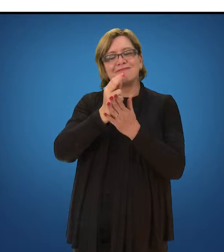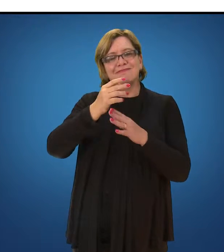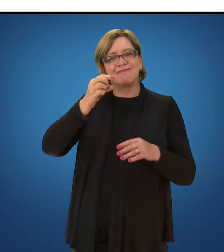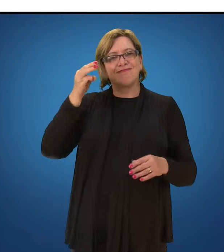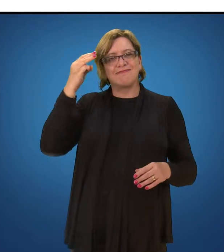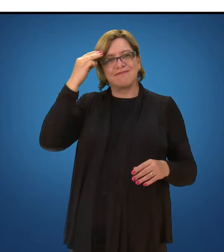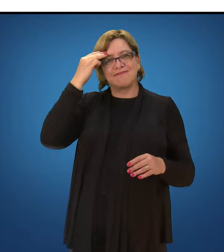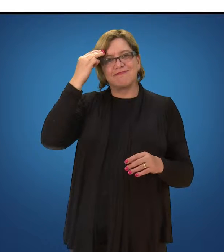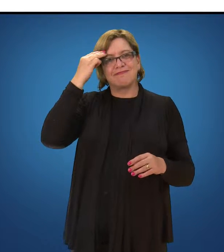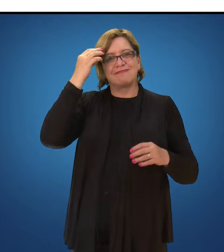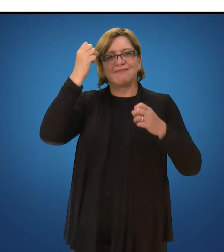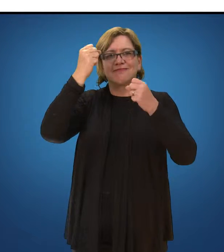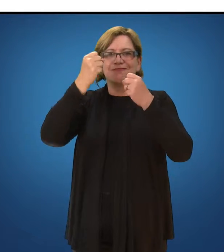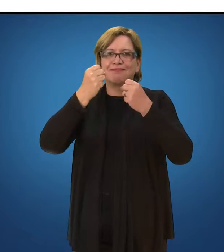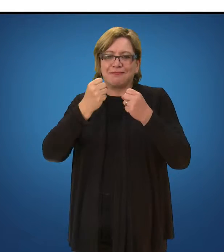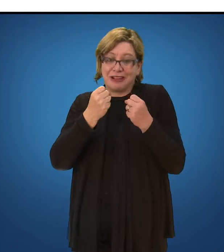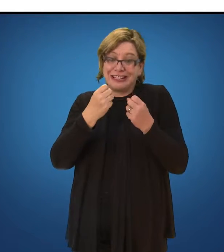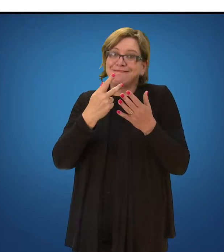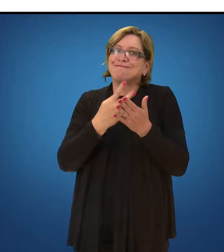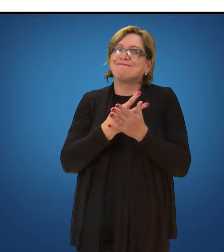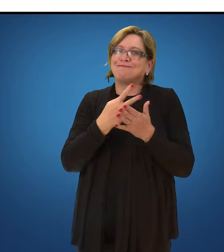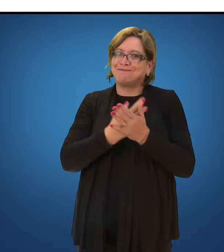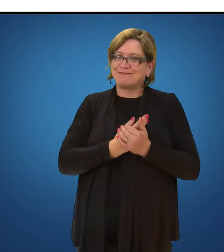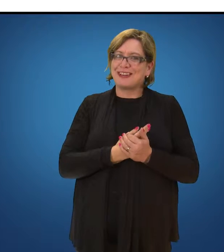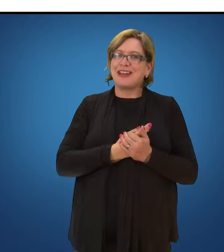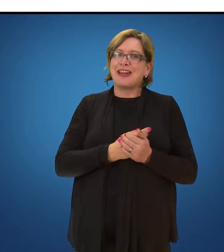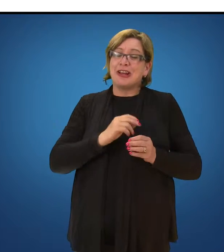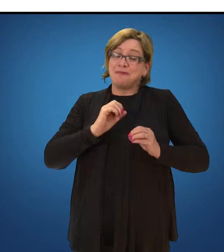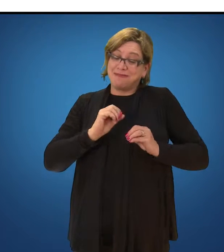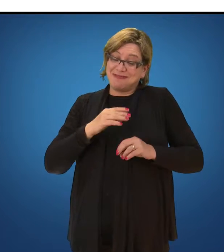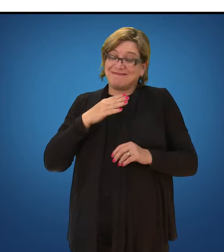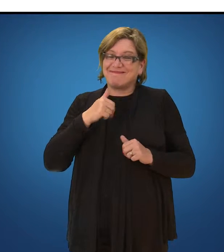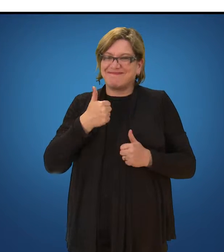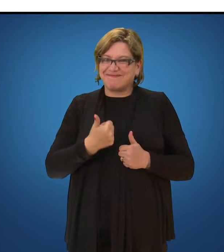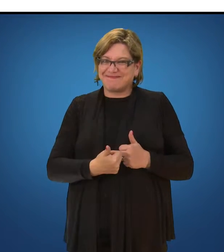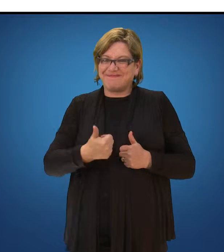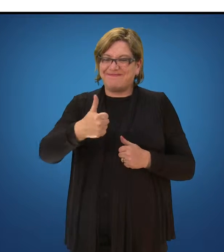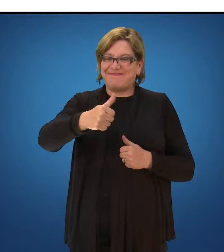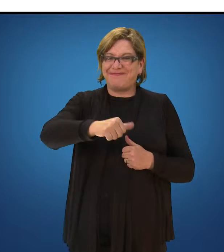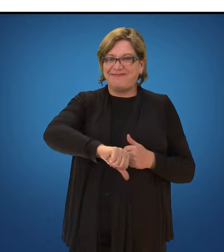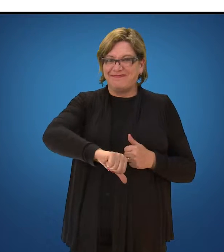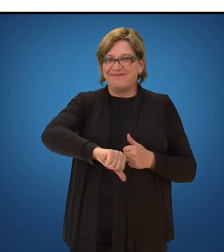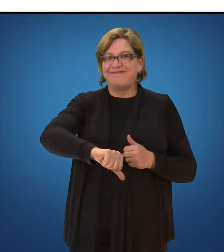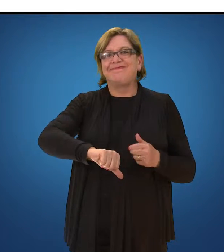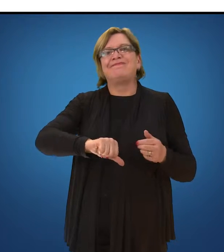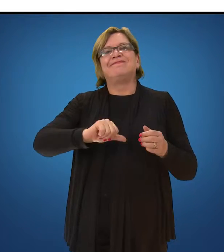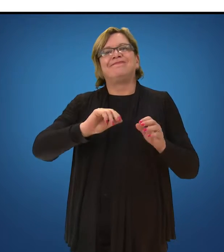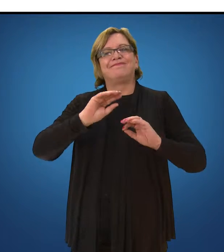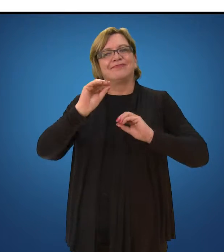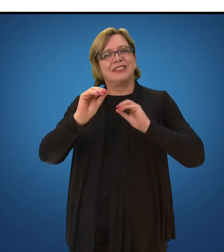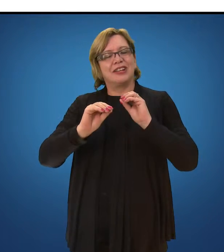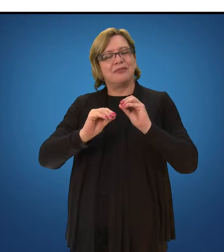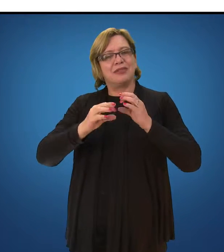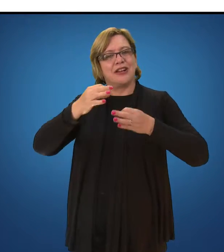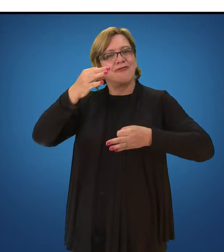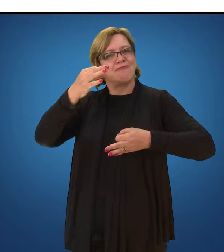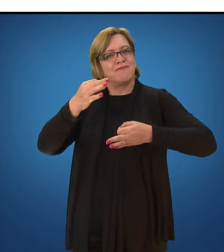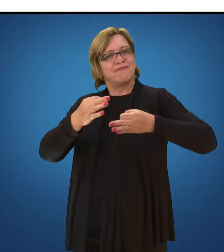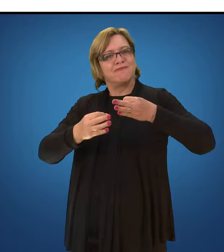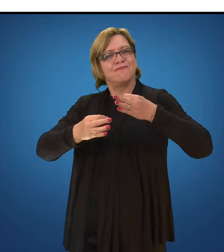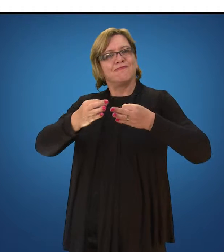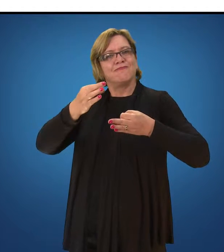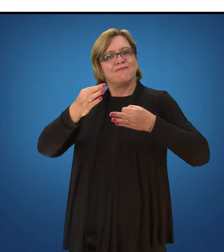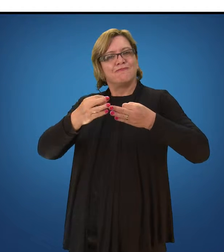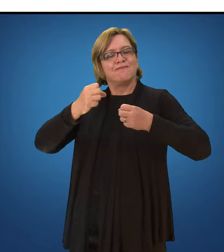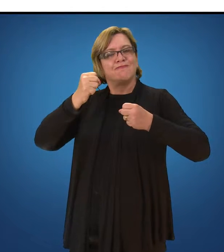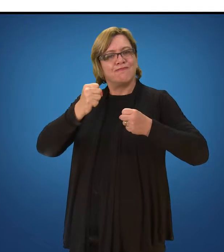memória pode dar errado, ela pode funcionar mal, ela pode nos trair. Um tribunal pode decidir sobre